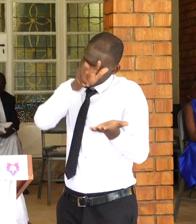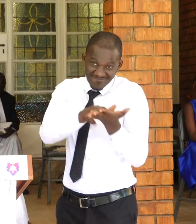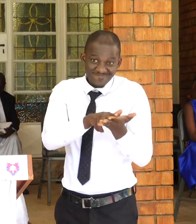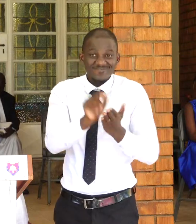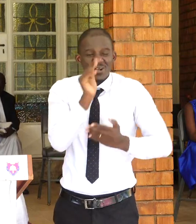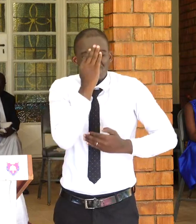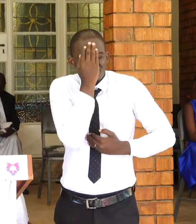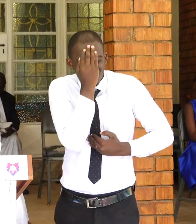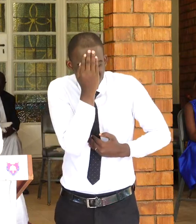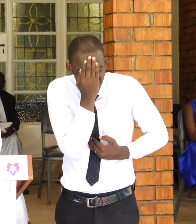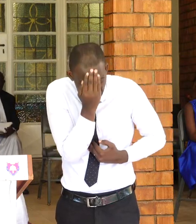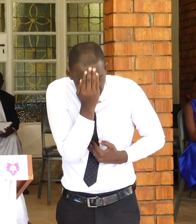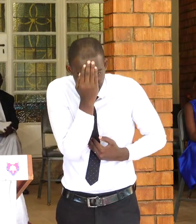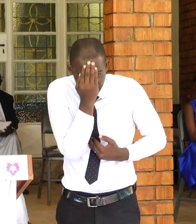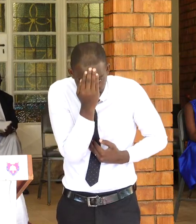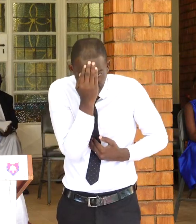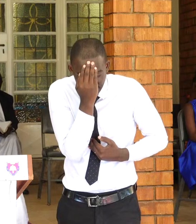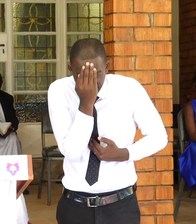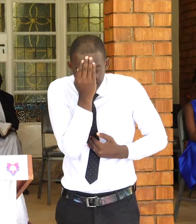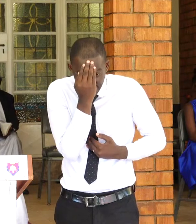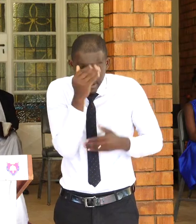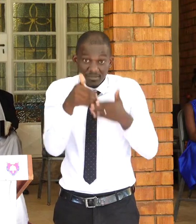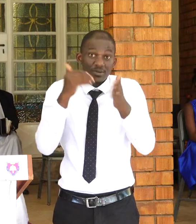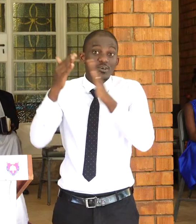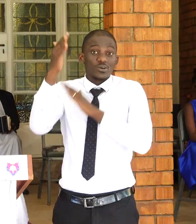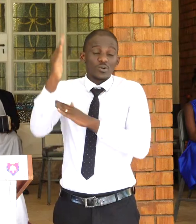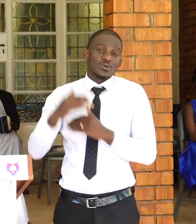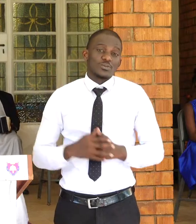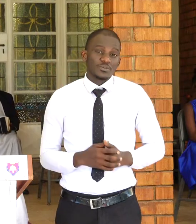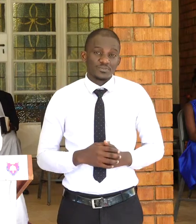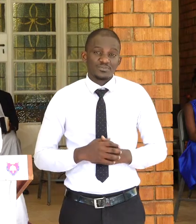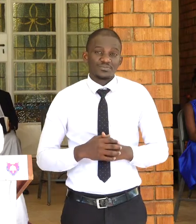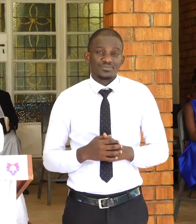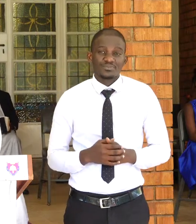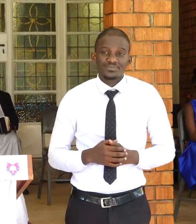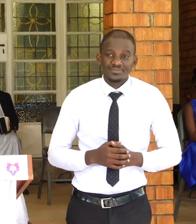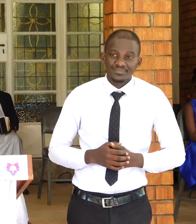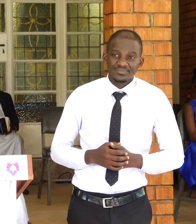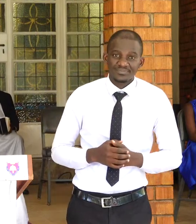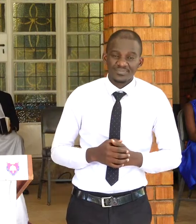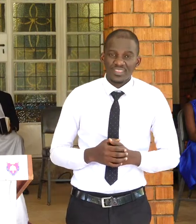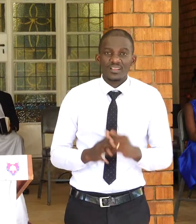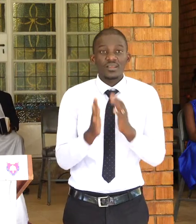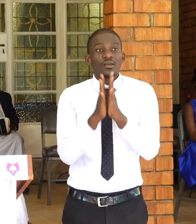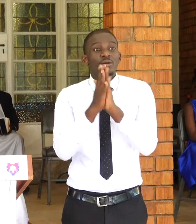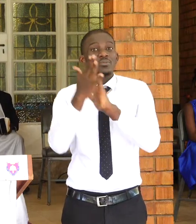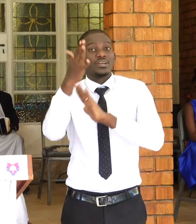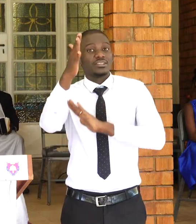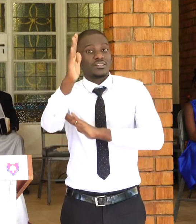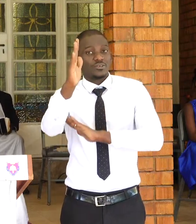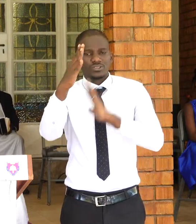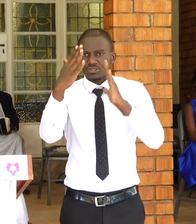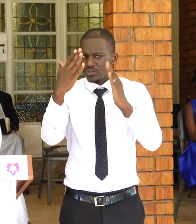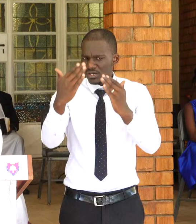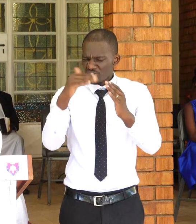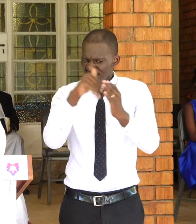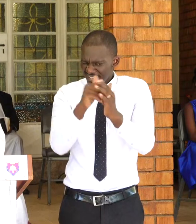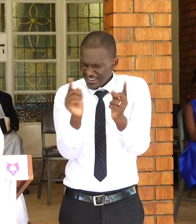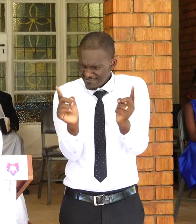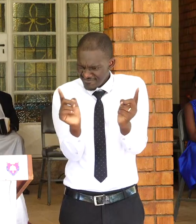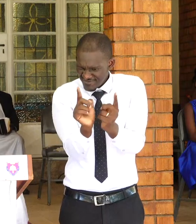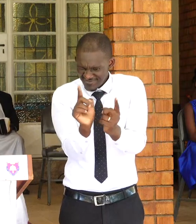obugonvu oba obwetowaze eri Katonda. Mukama yeebazibwe. Mu dakiika ntono